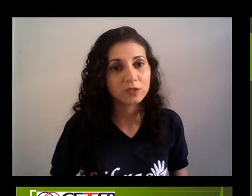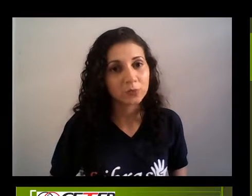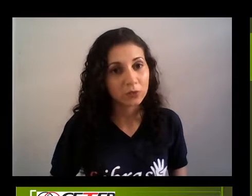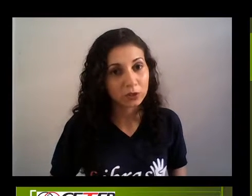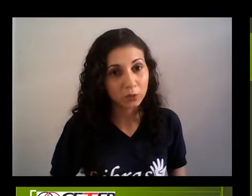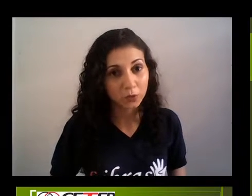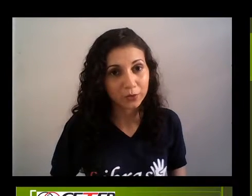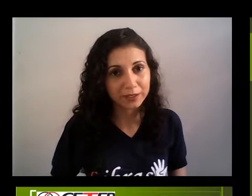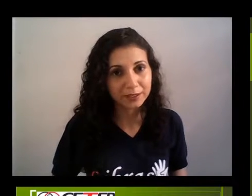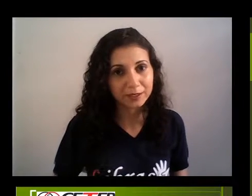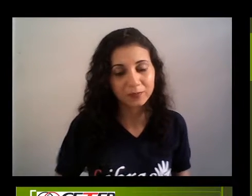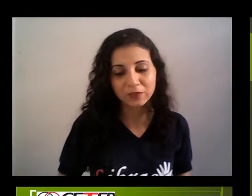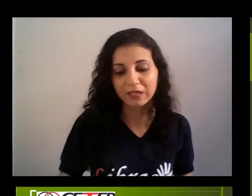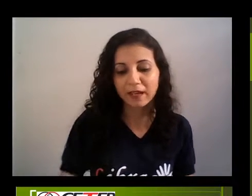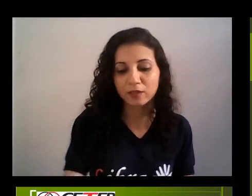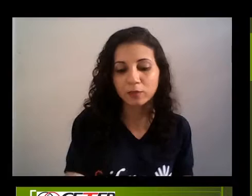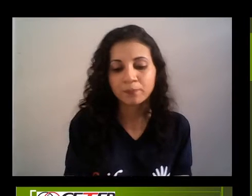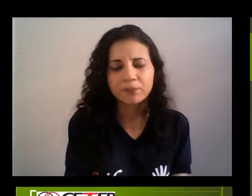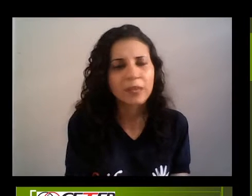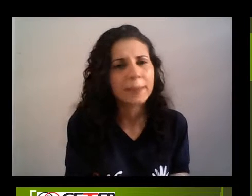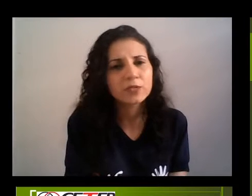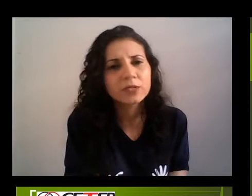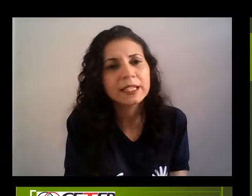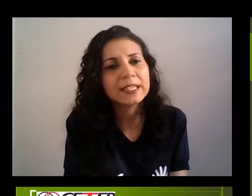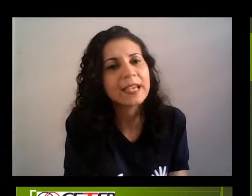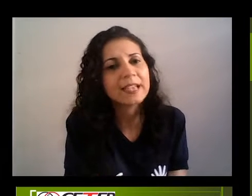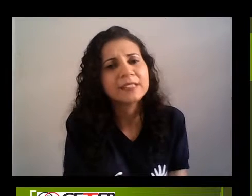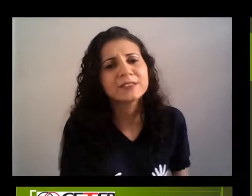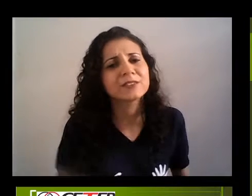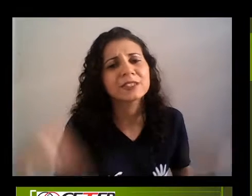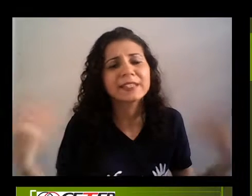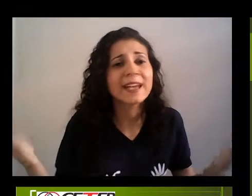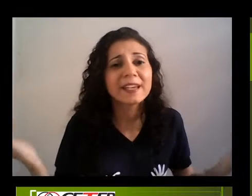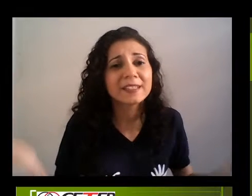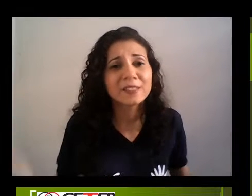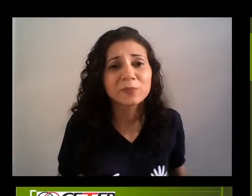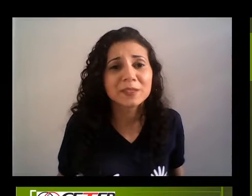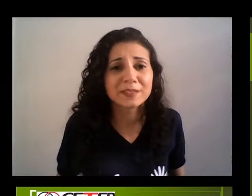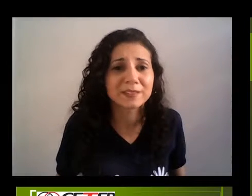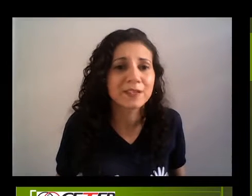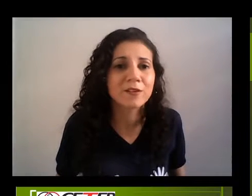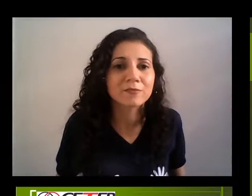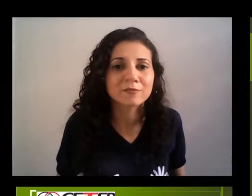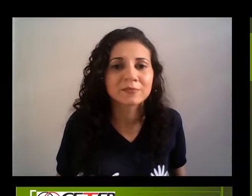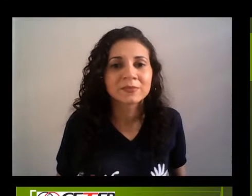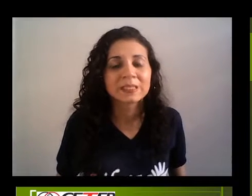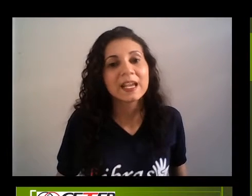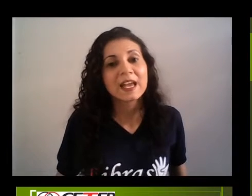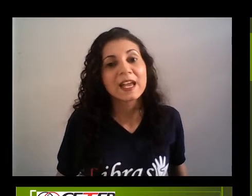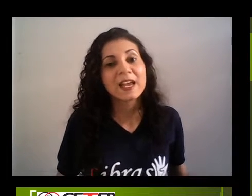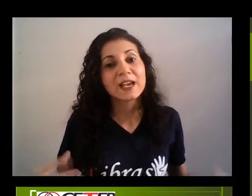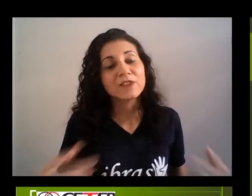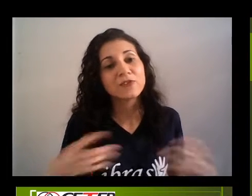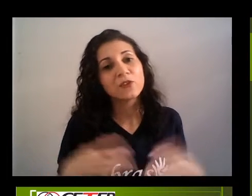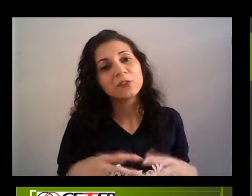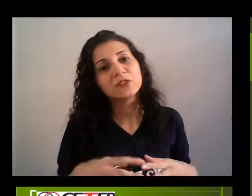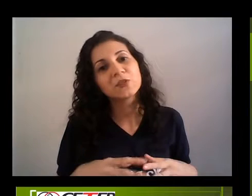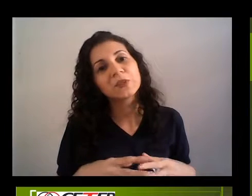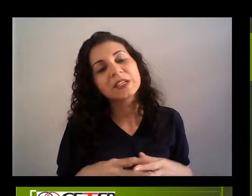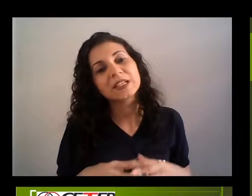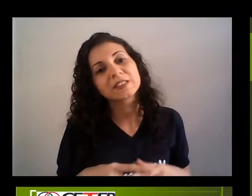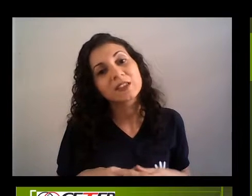desde 2002, certo? Tá, mas o que é Libras, então? É a